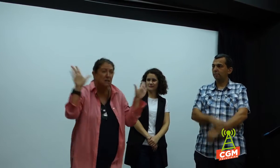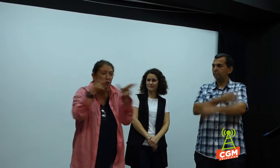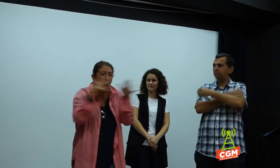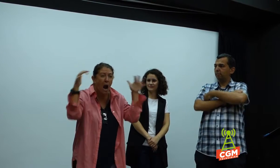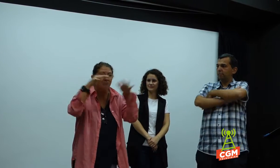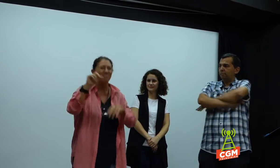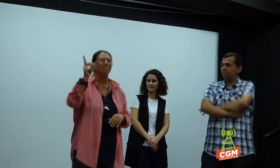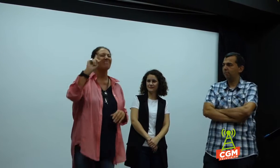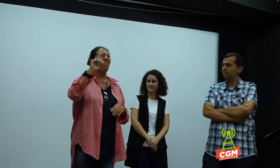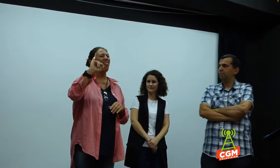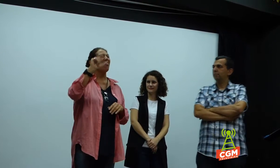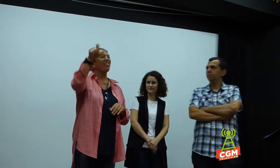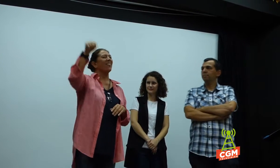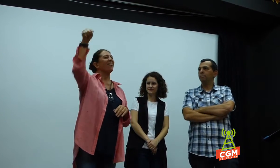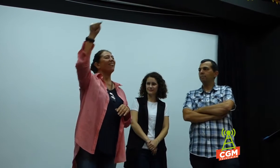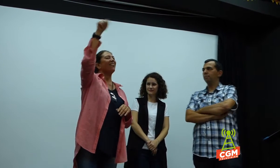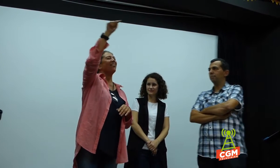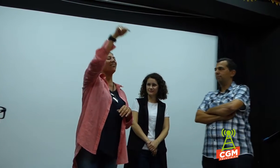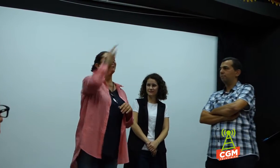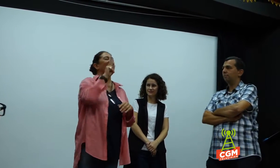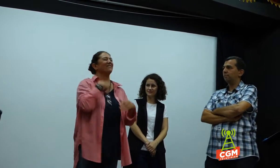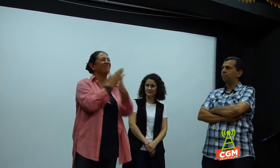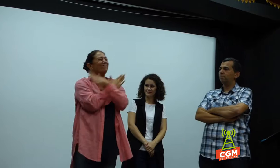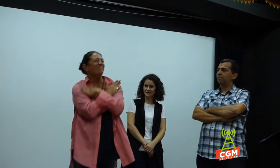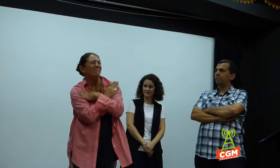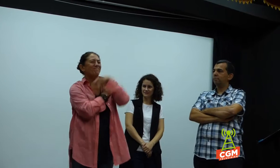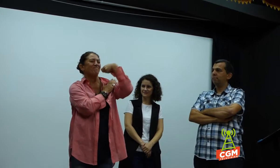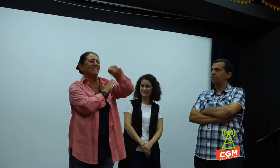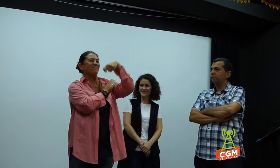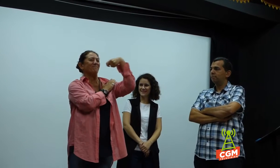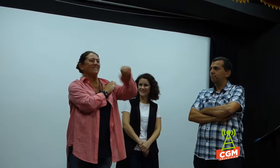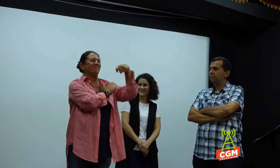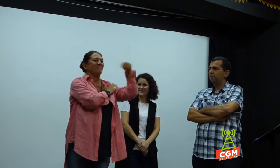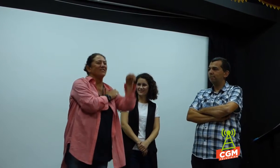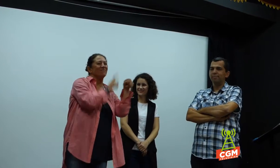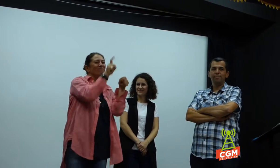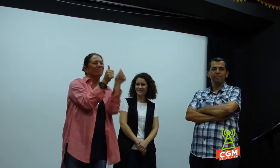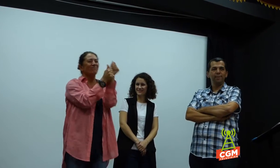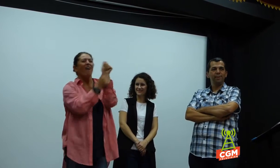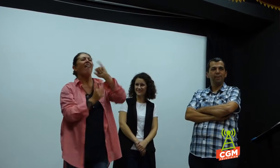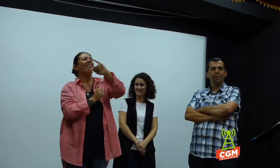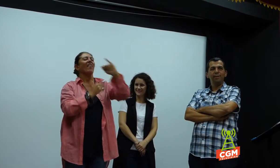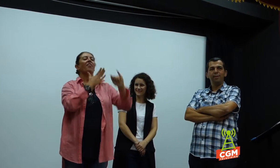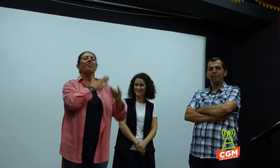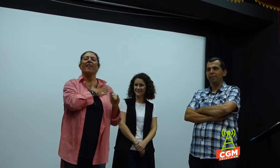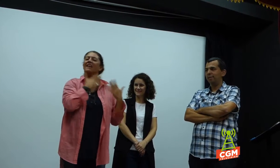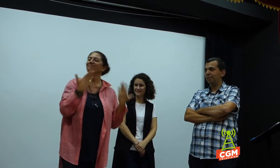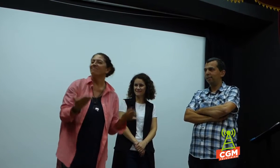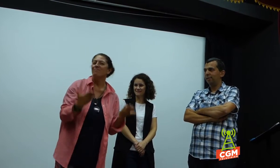en la asociación, que ha habido poquitos socios y poco a poco ha habido, se ha ido aspirando. Y al final, pues es verdad